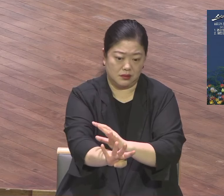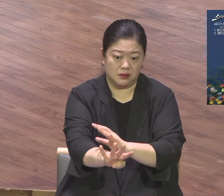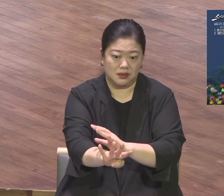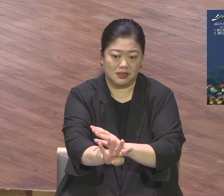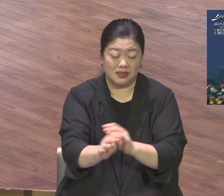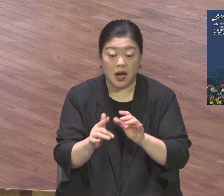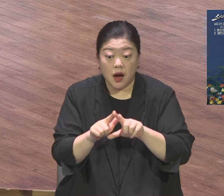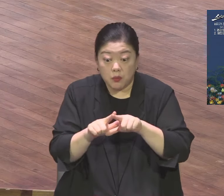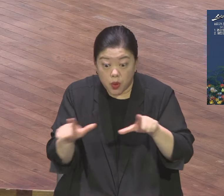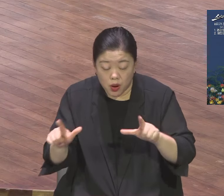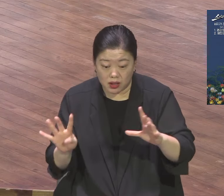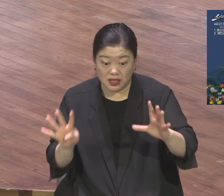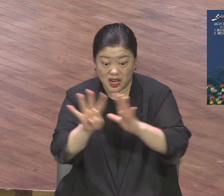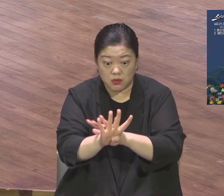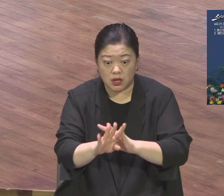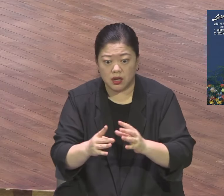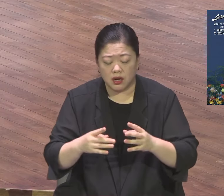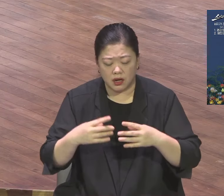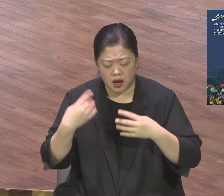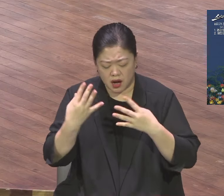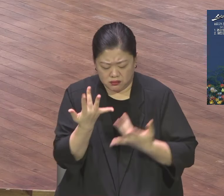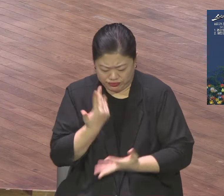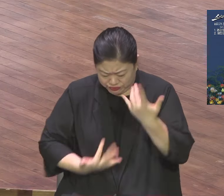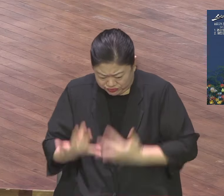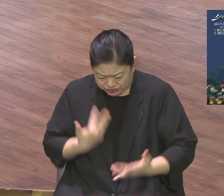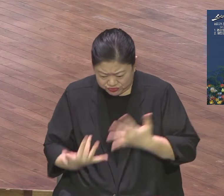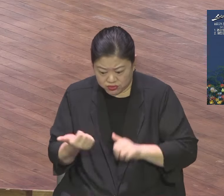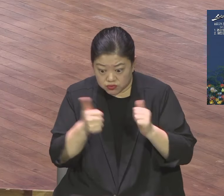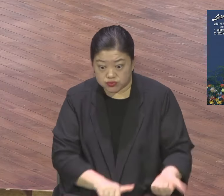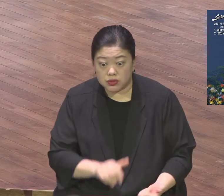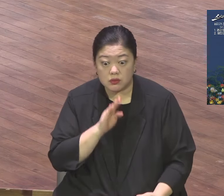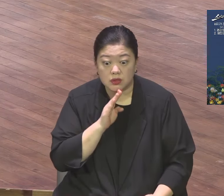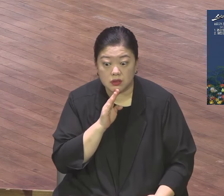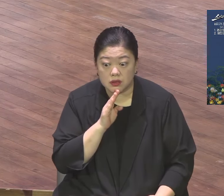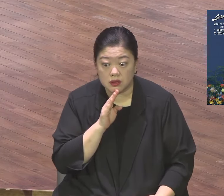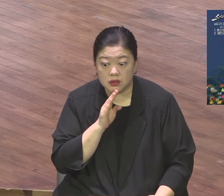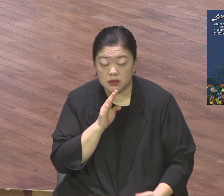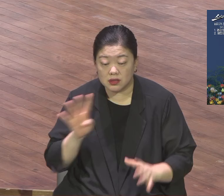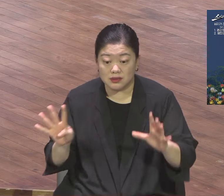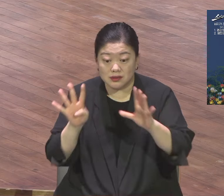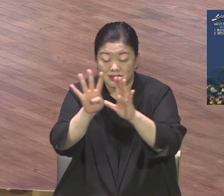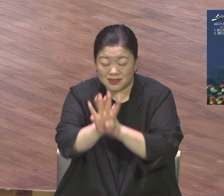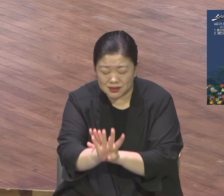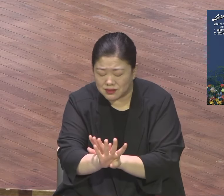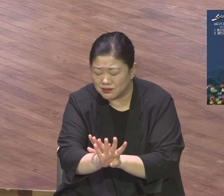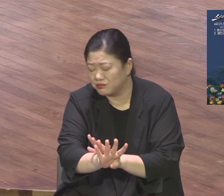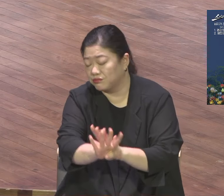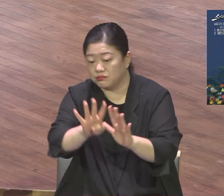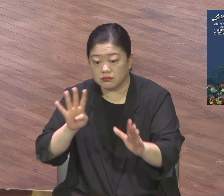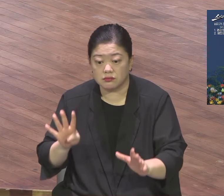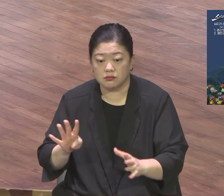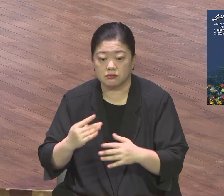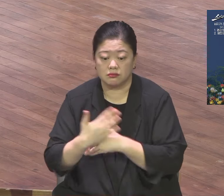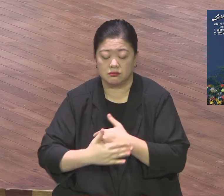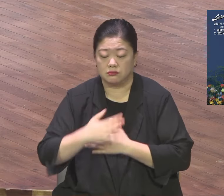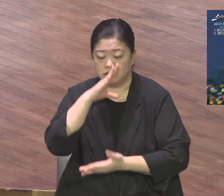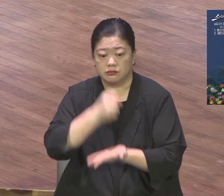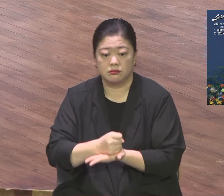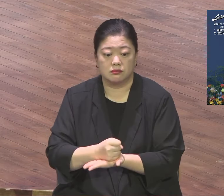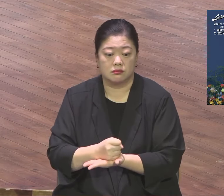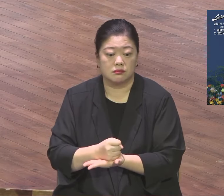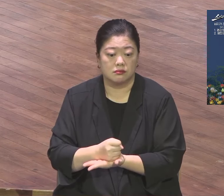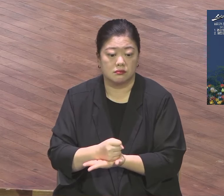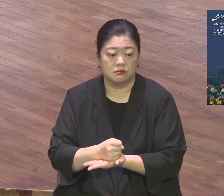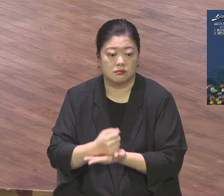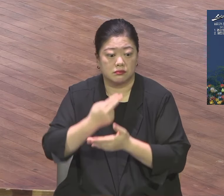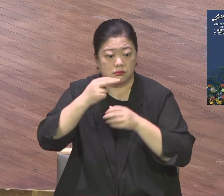자, 오히려 불불 안에서 하나님의 아들 예수 그리스도와 함께